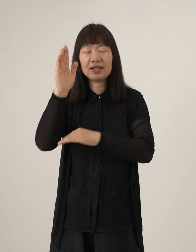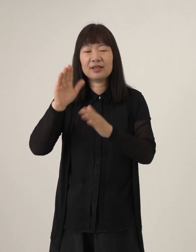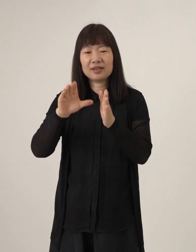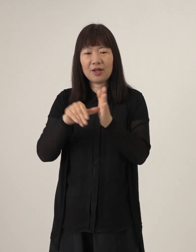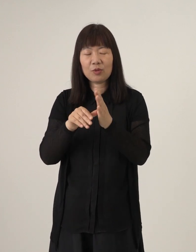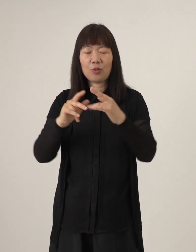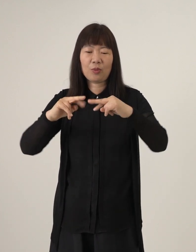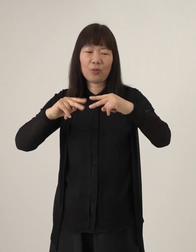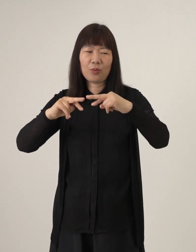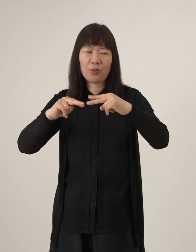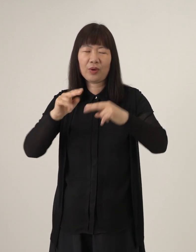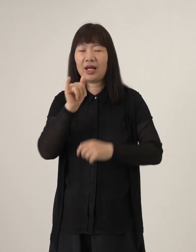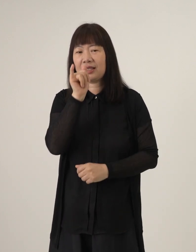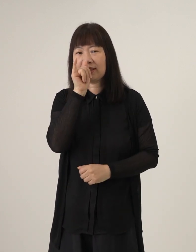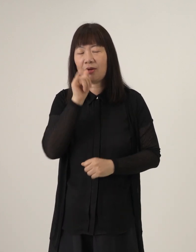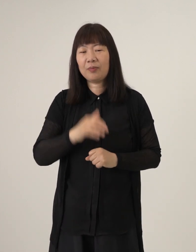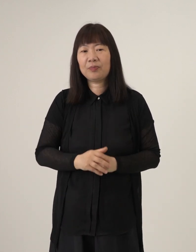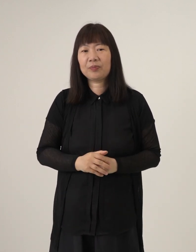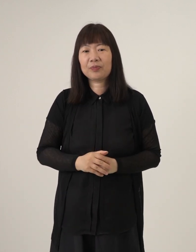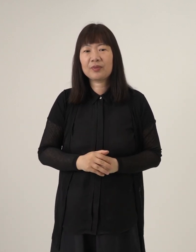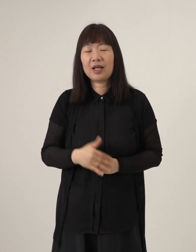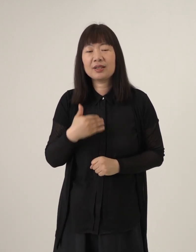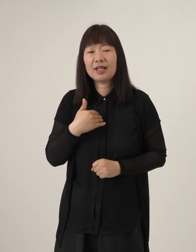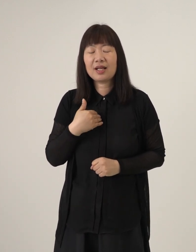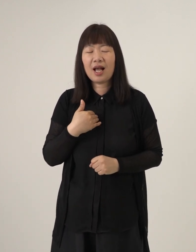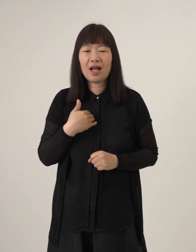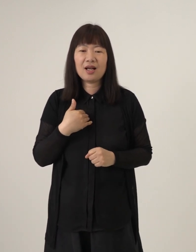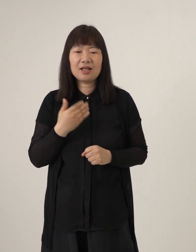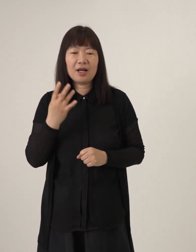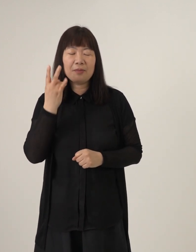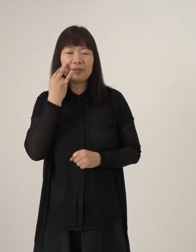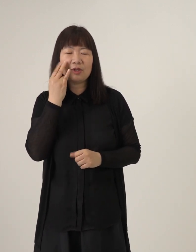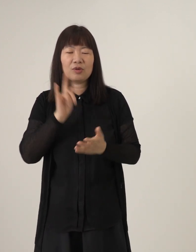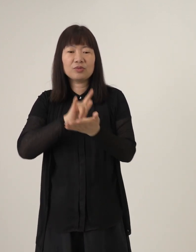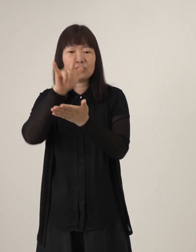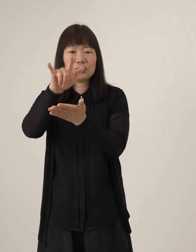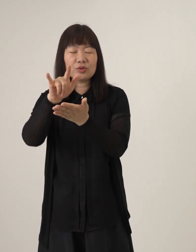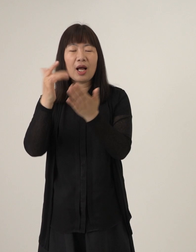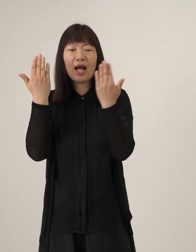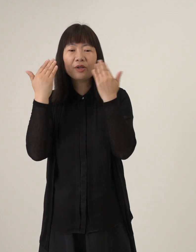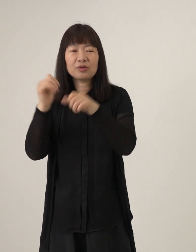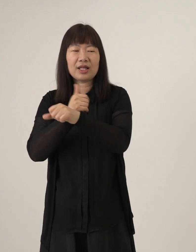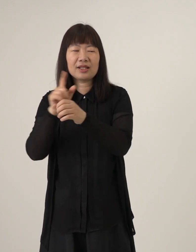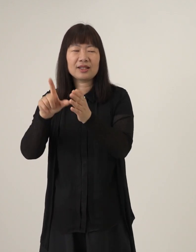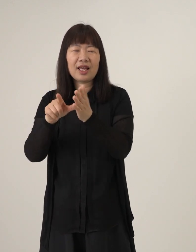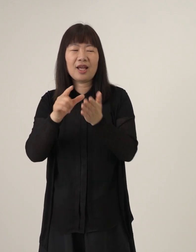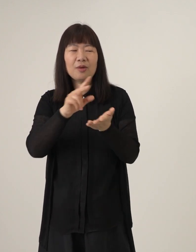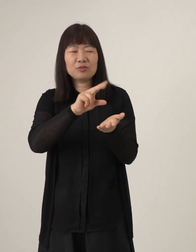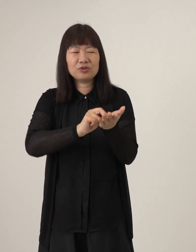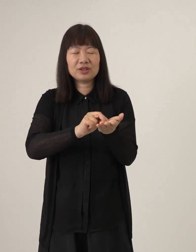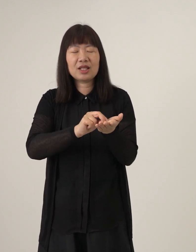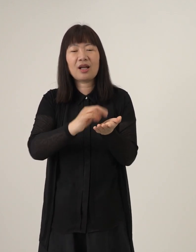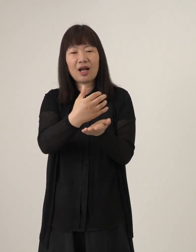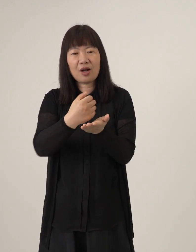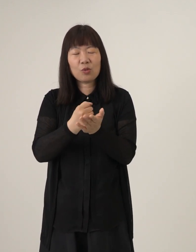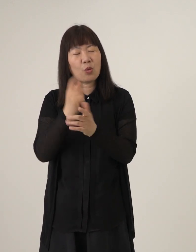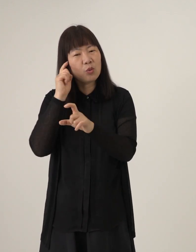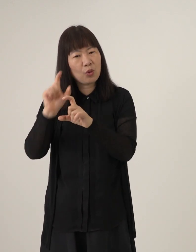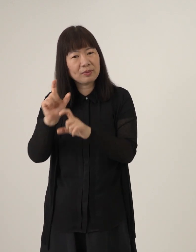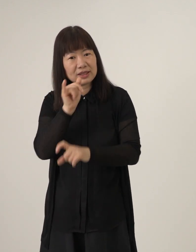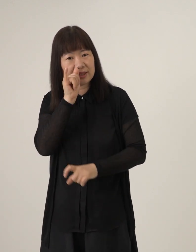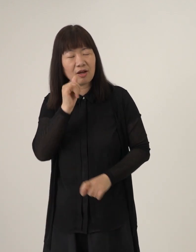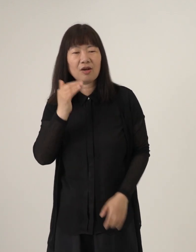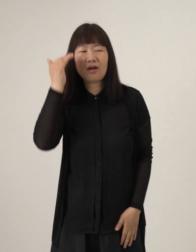일어나요. 제가 잠깐 학교를 다닐 때도 이런 이슈가 있었어요. 근데